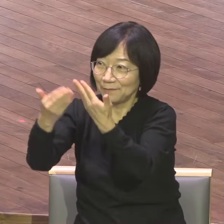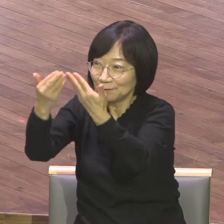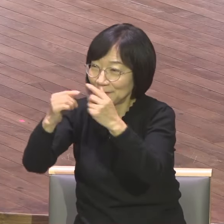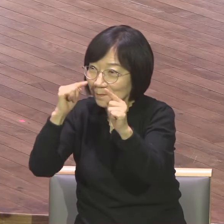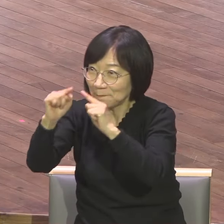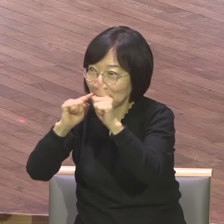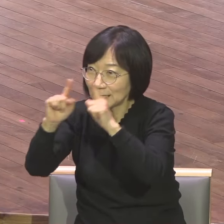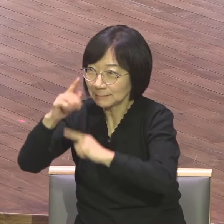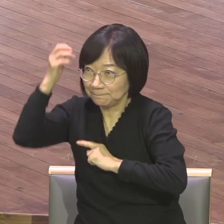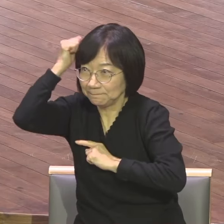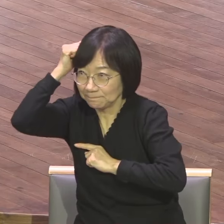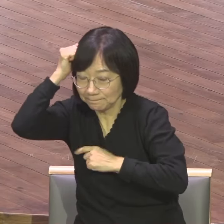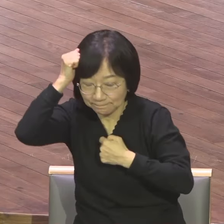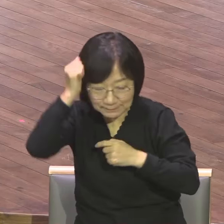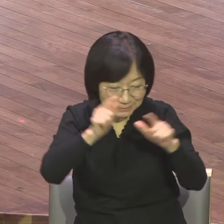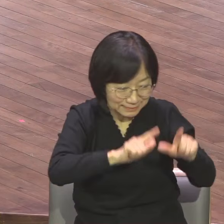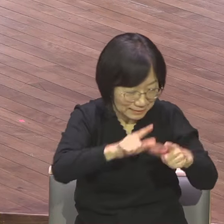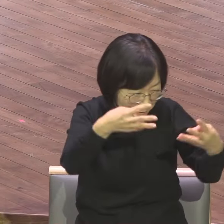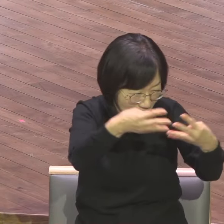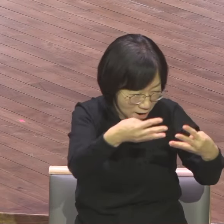적용하면 응답받게 되어 있다.